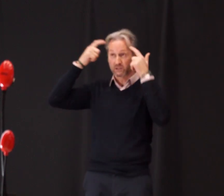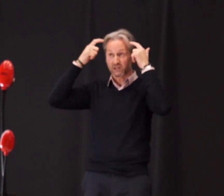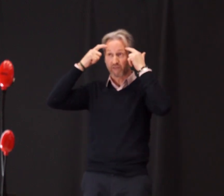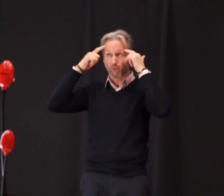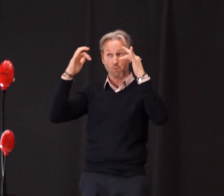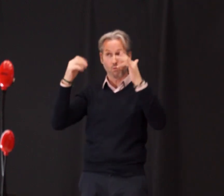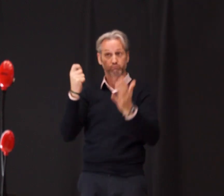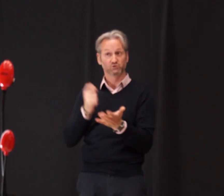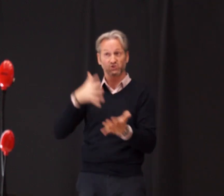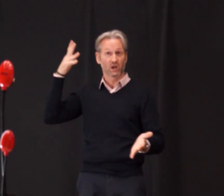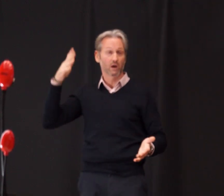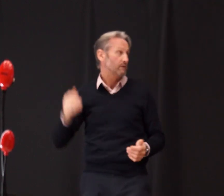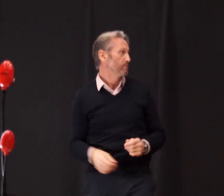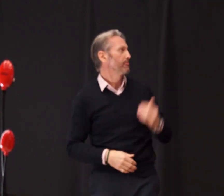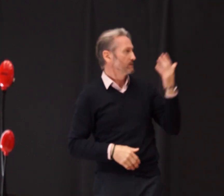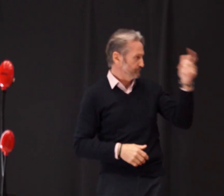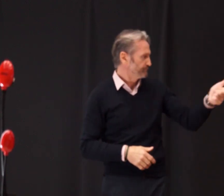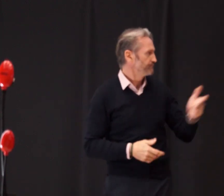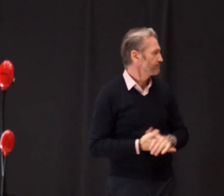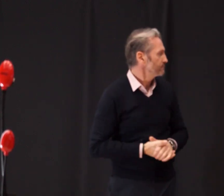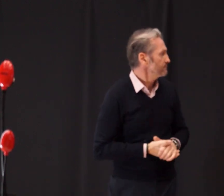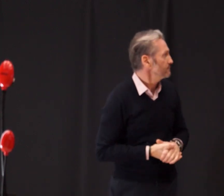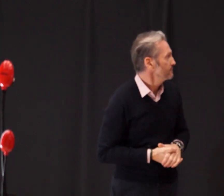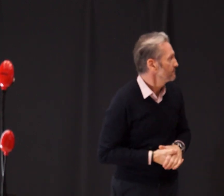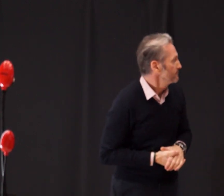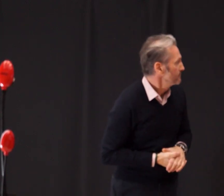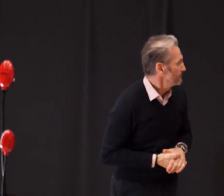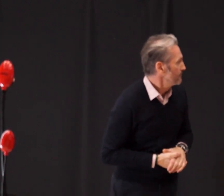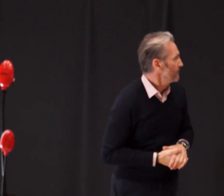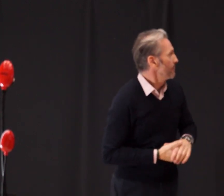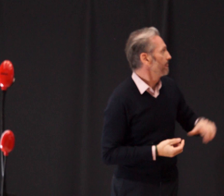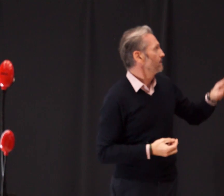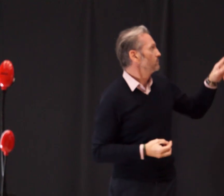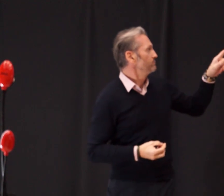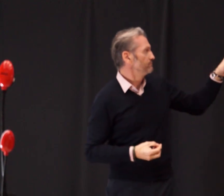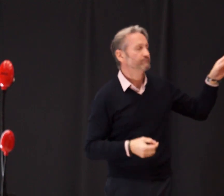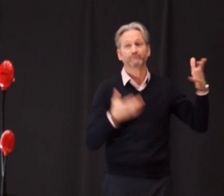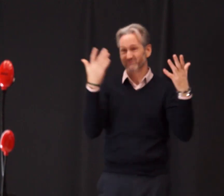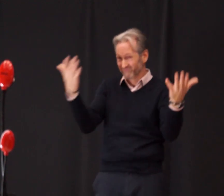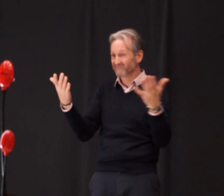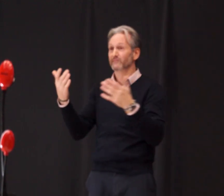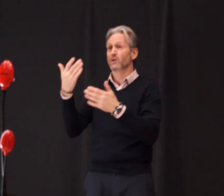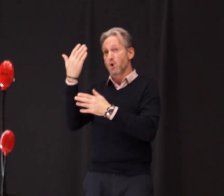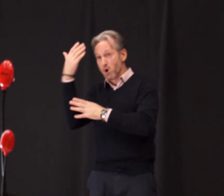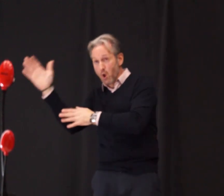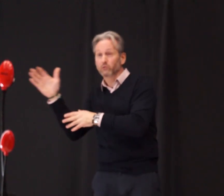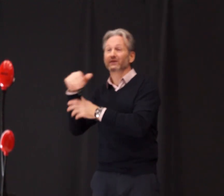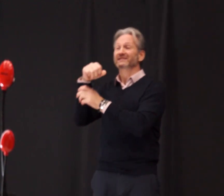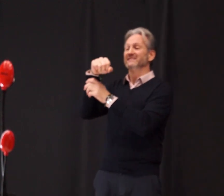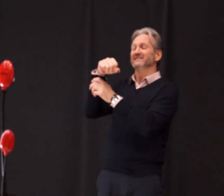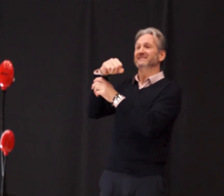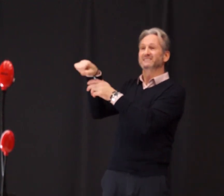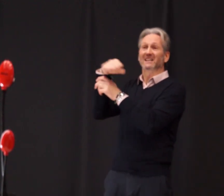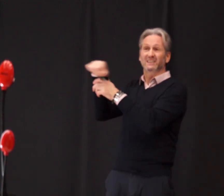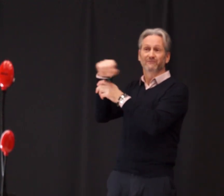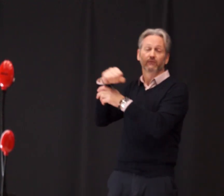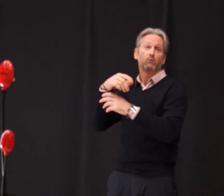décortiqués, de recomposer le signe. Donc, pour moi, c'est vraiment l'idée de faire construire dans la tête des enfants